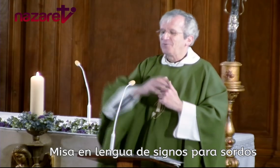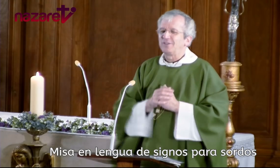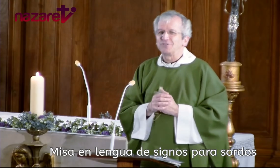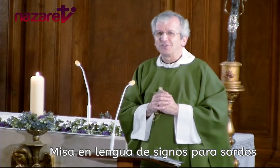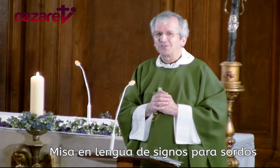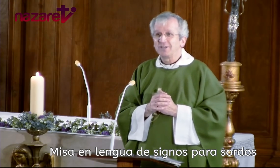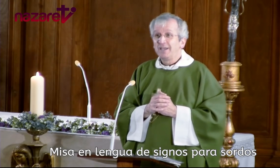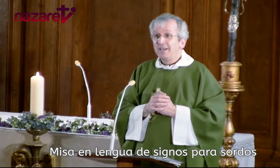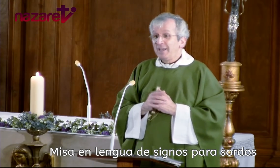de nosotros.